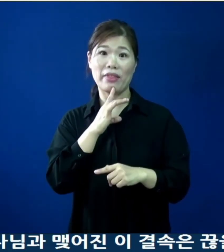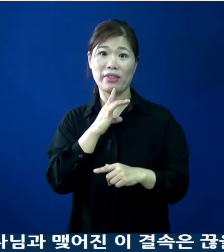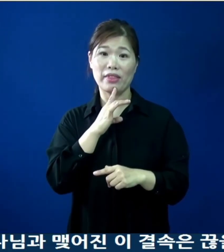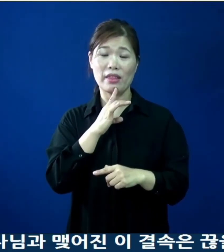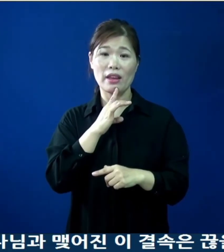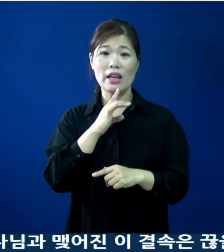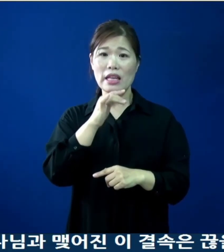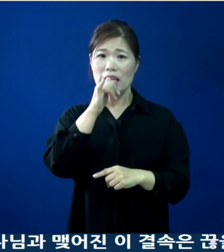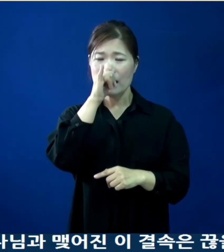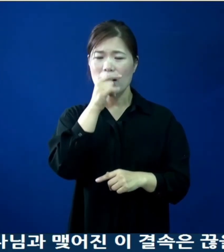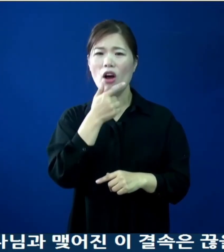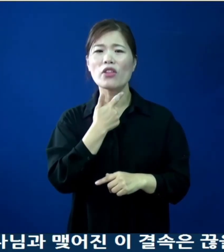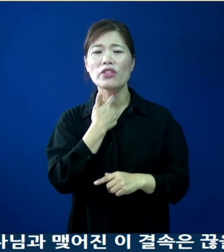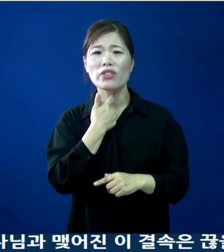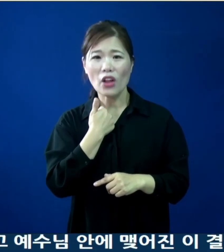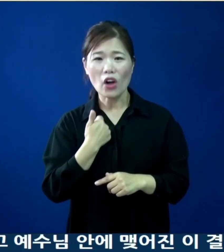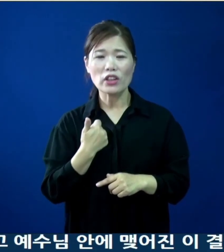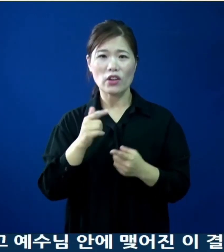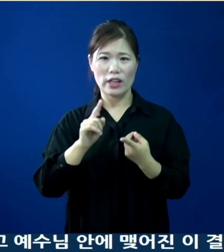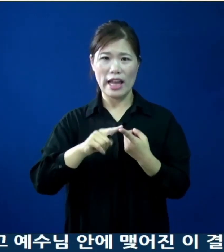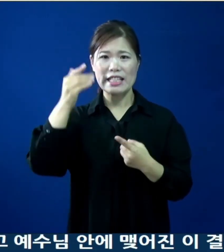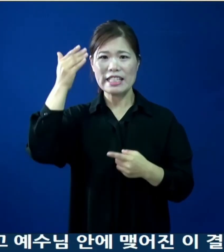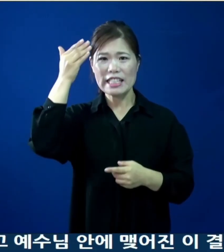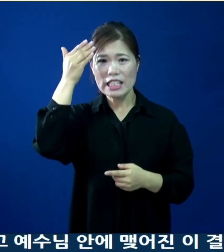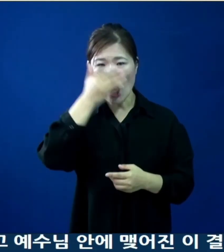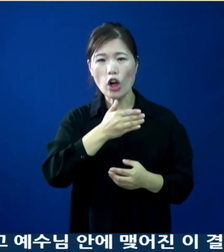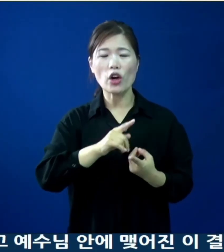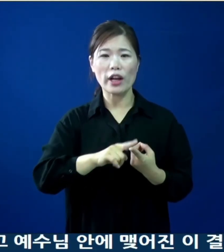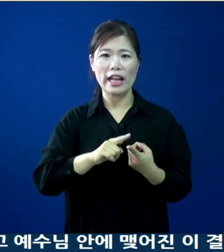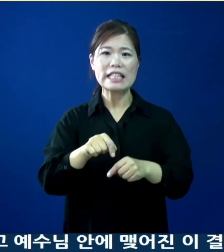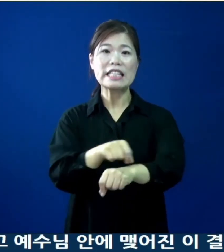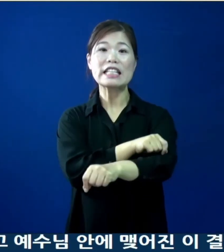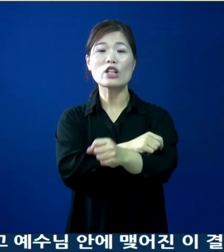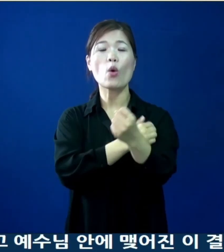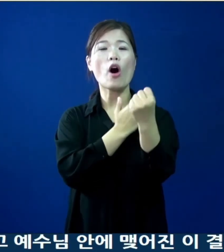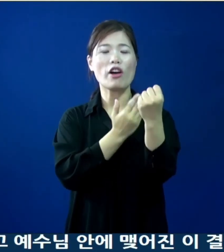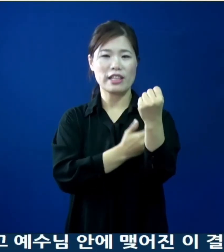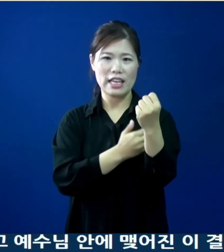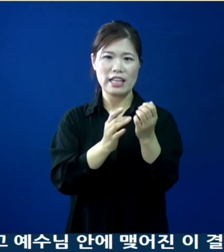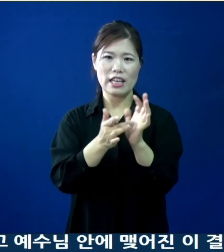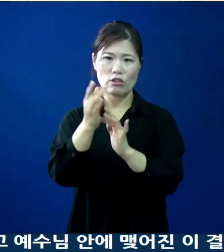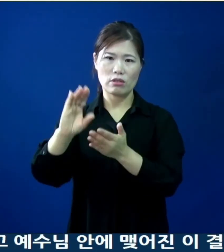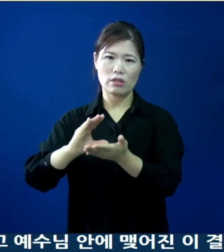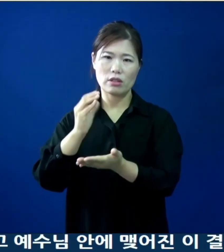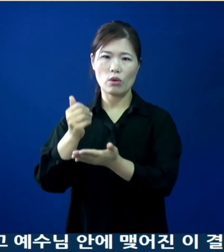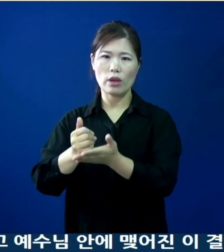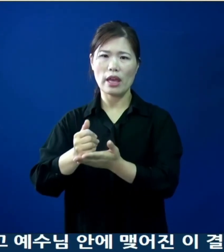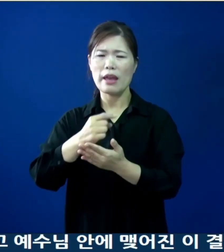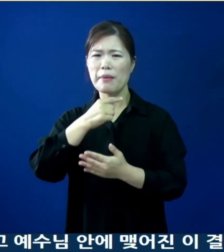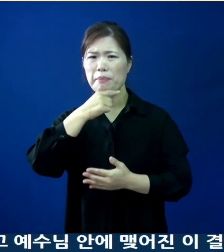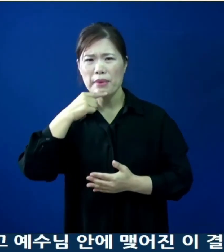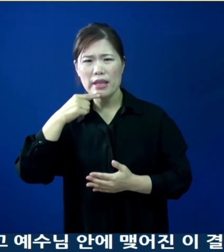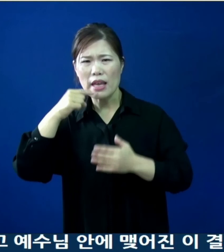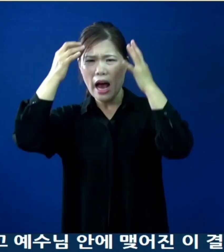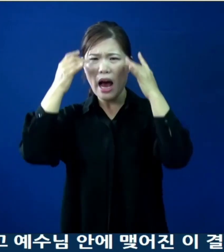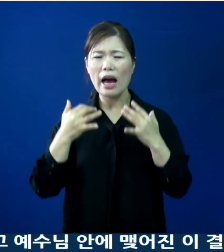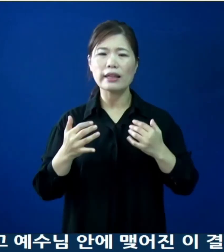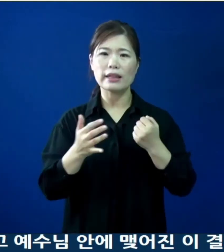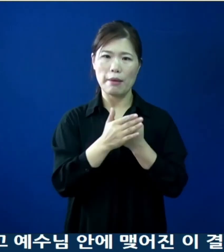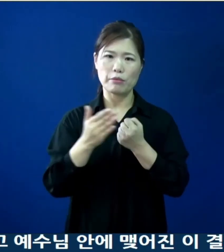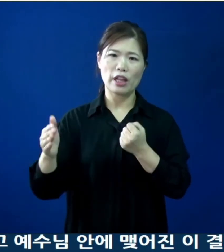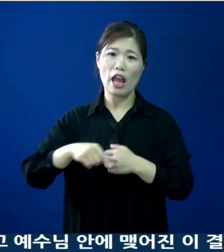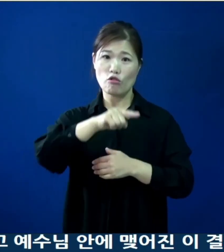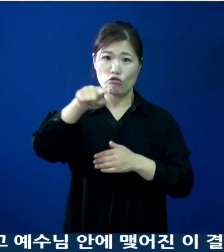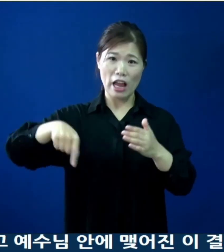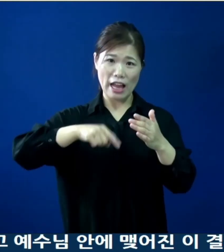있었던 그 청결의 특권이 예수 그리스도 안에서 그의 피뿌림 때문에 우리 안에서 언제나